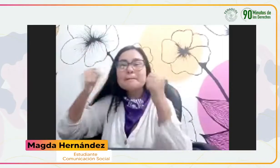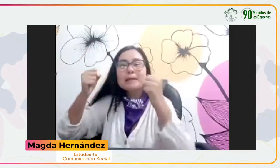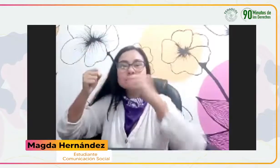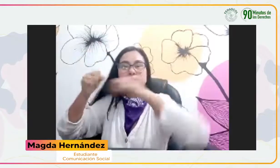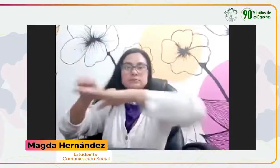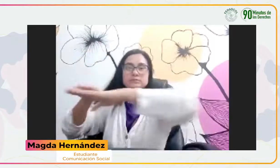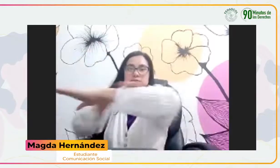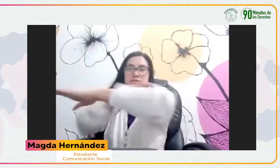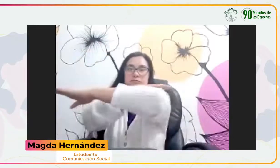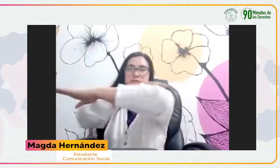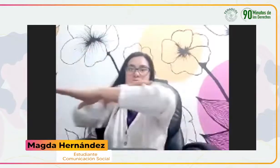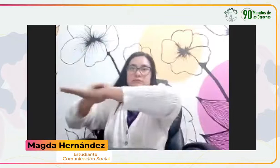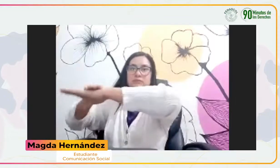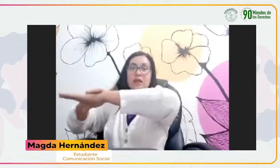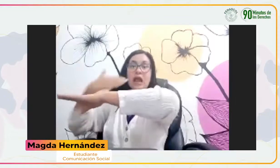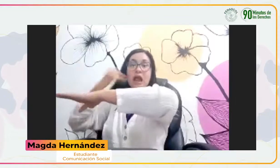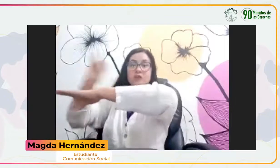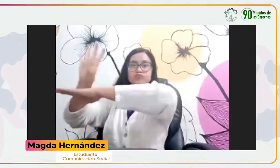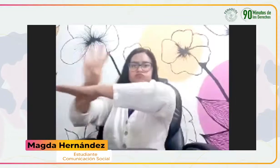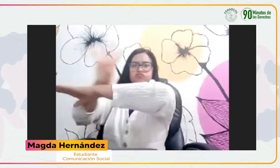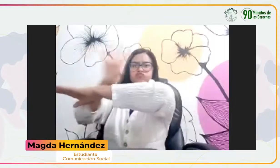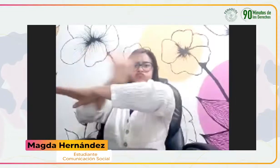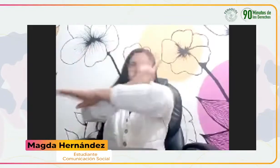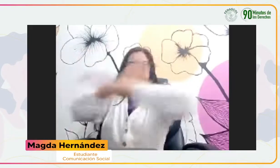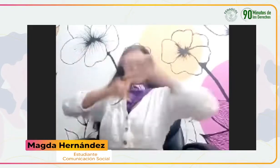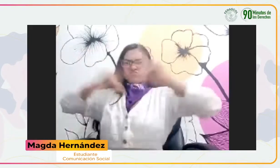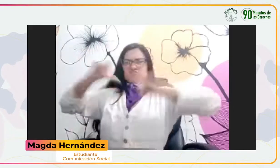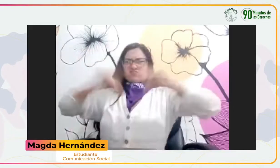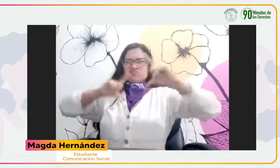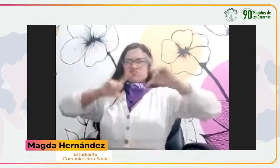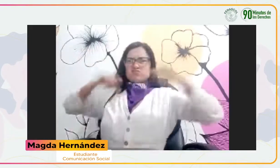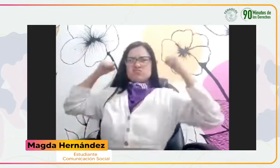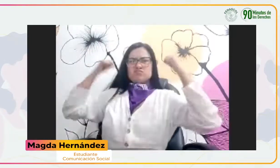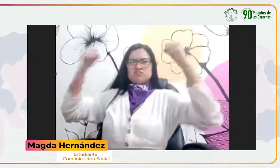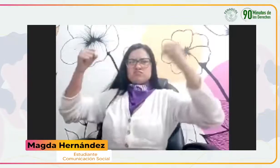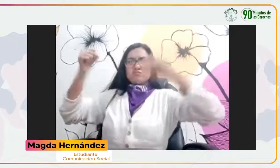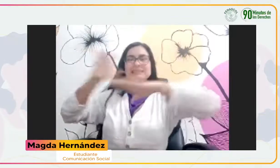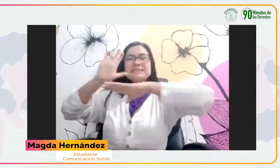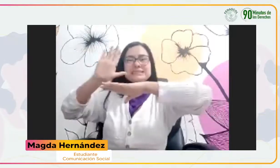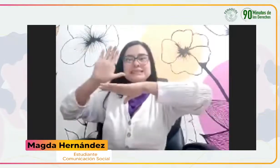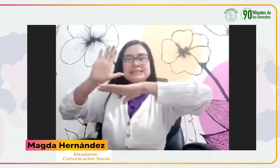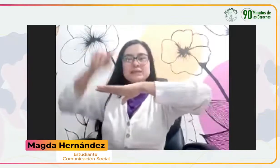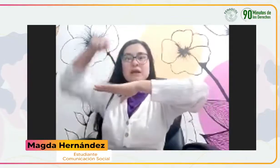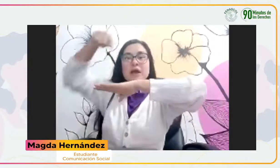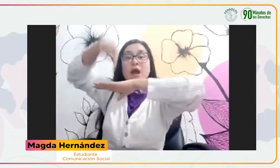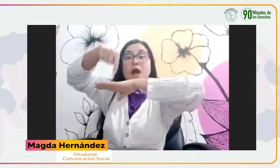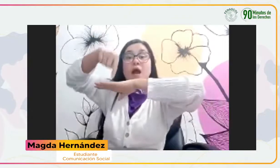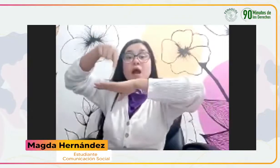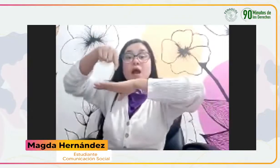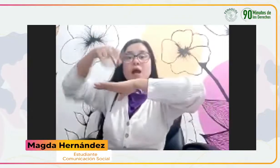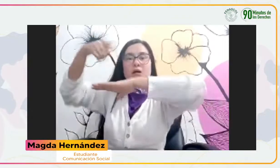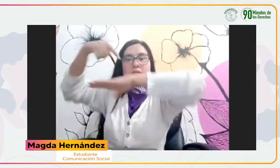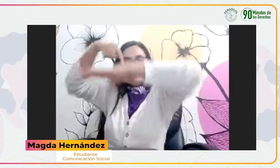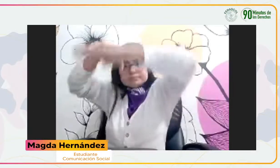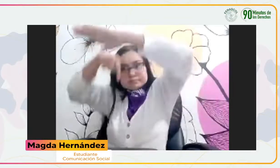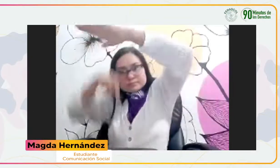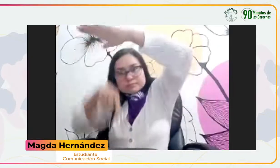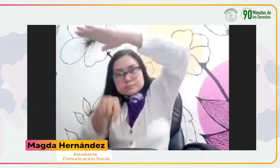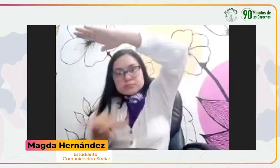Es importante ver que nosotras nos movilizamos y somos las lideresas, algo así como la